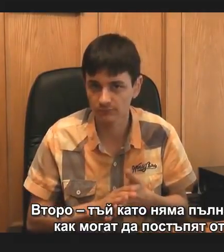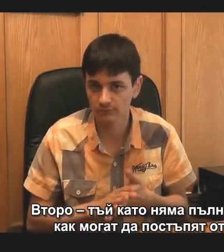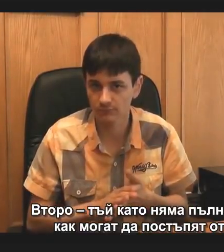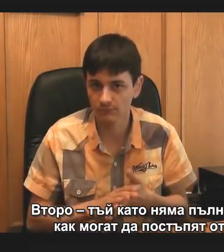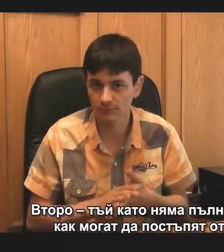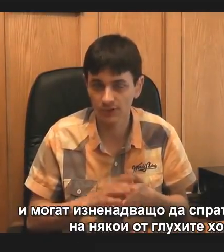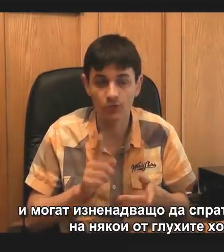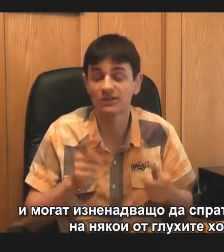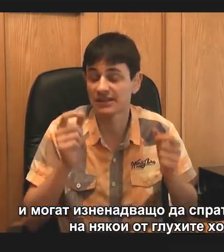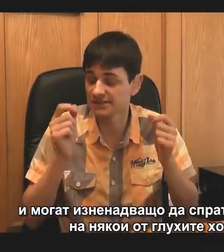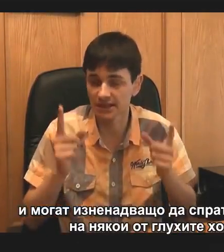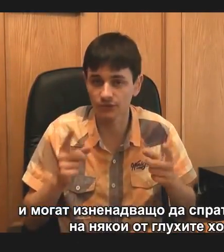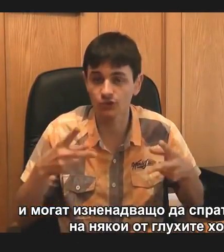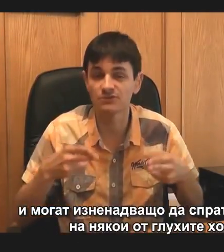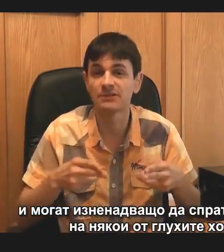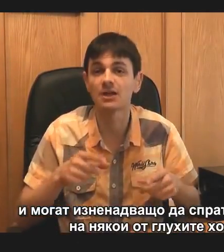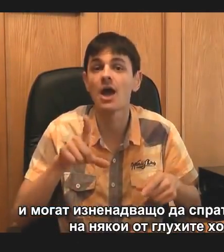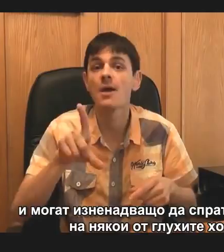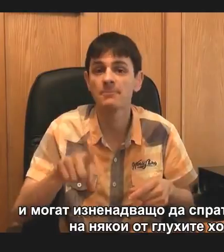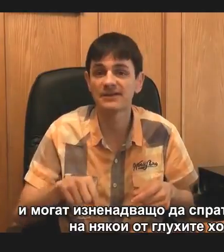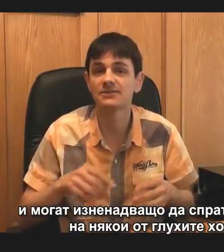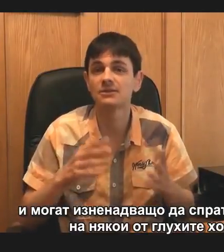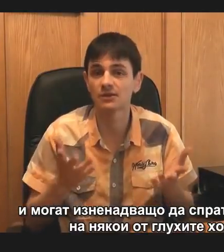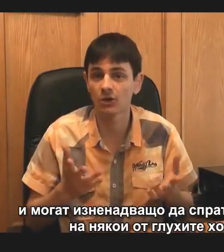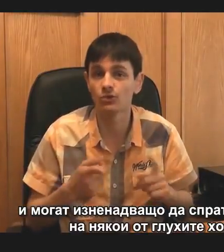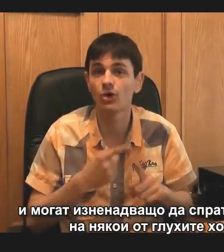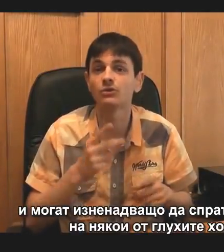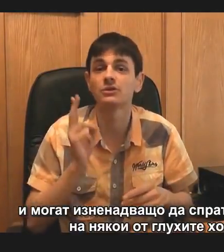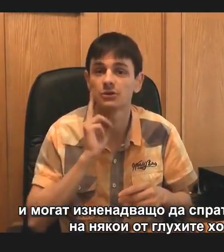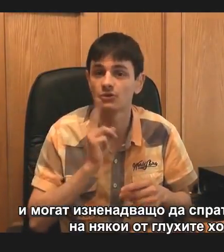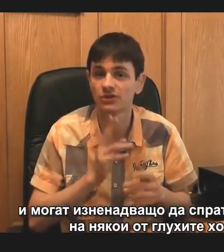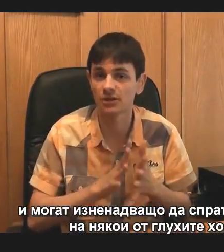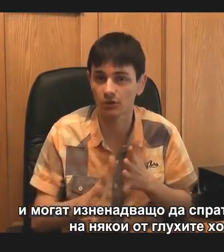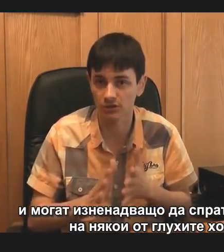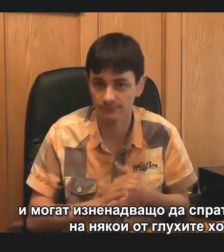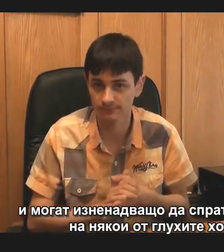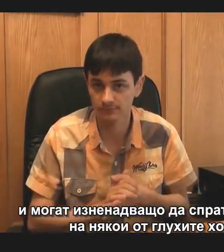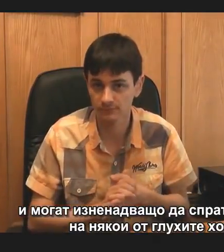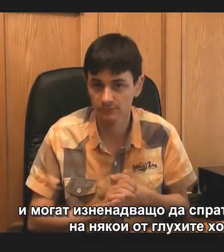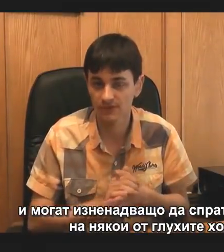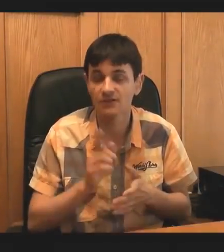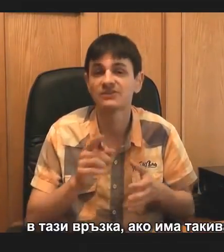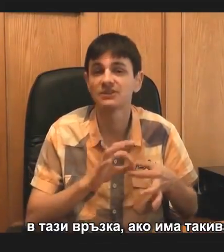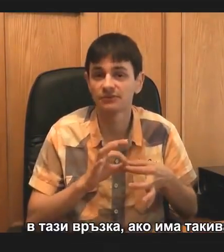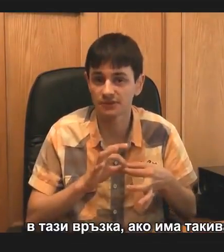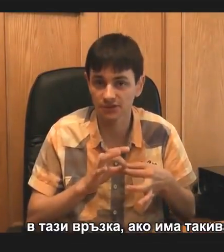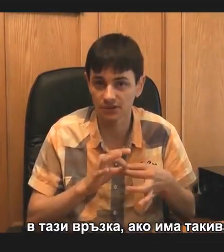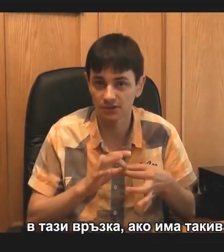и могат и ненадващо да спрят пенсиите на някои от глухите хора, тази връзка,